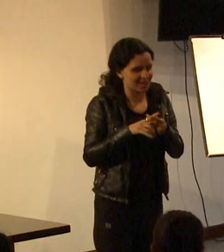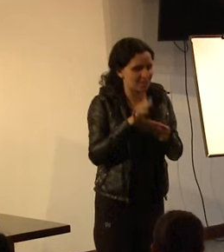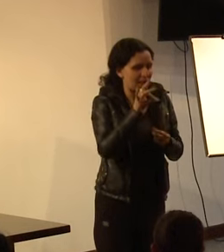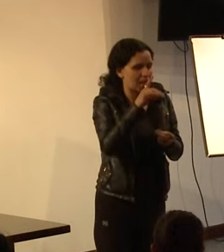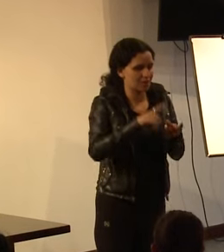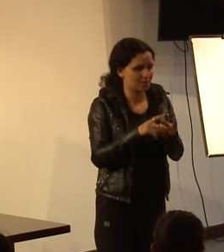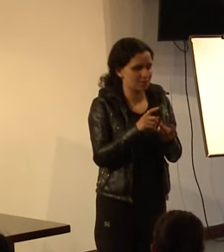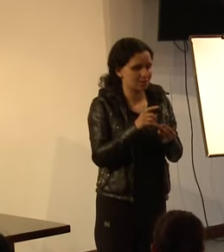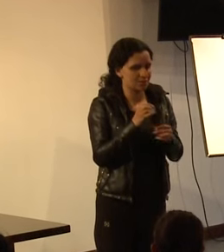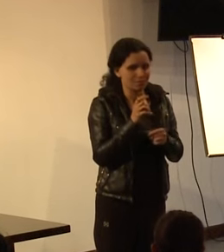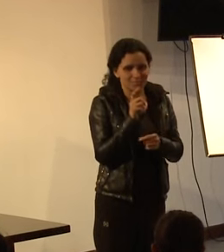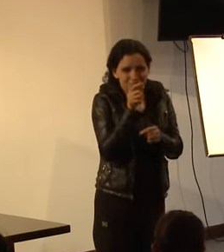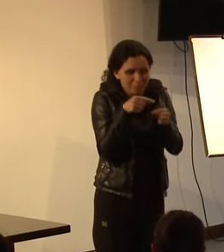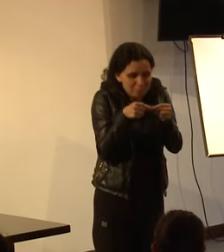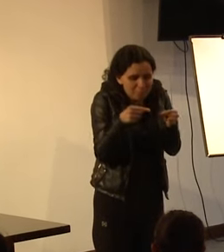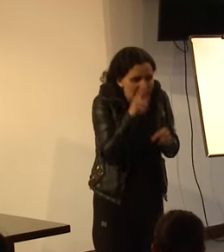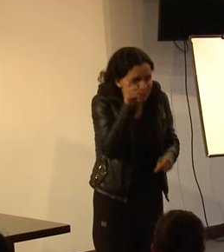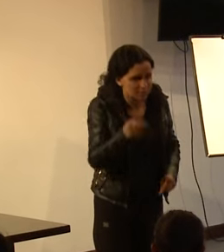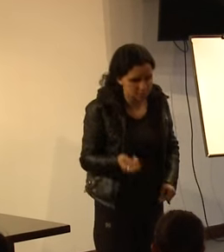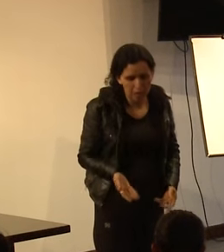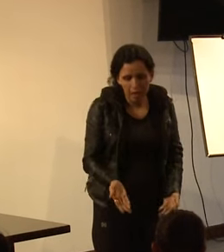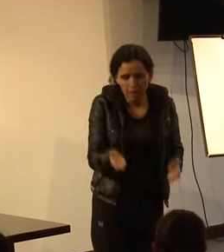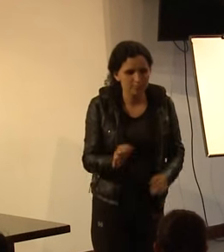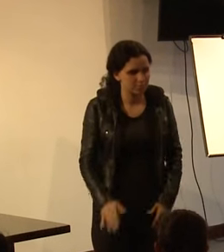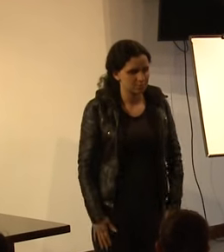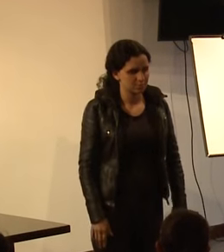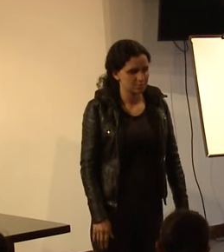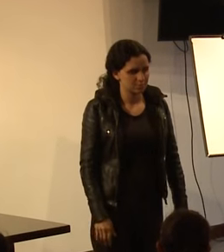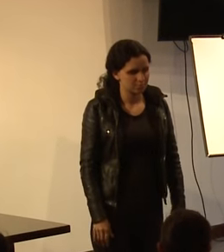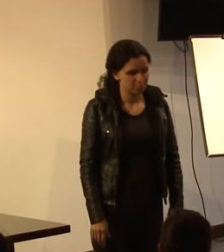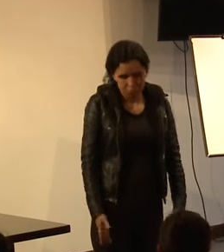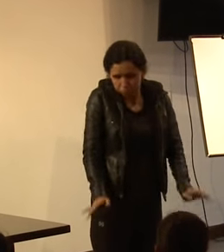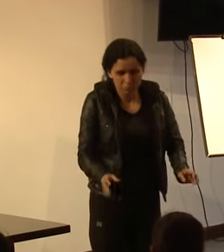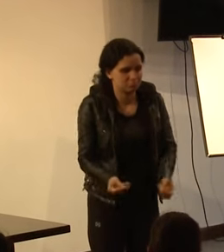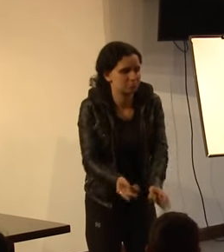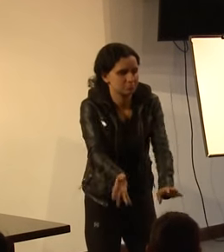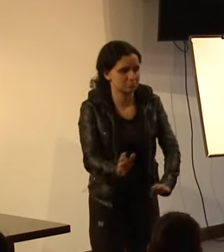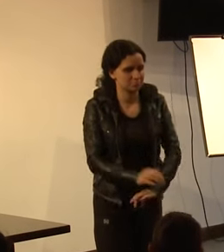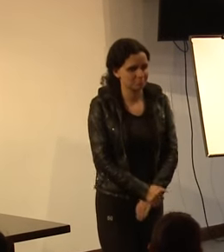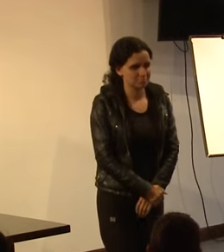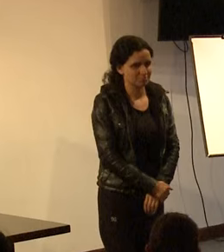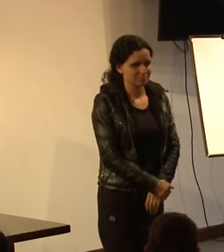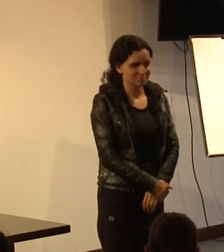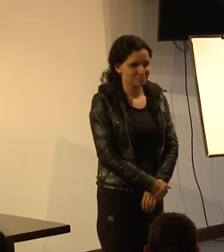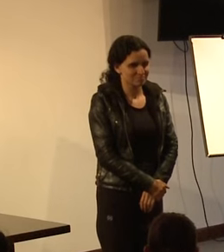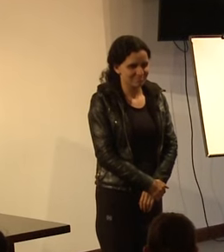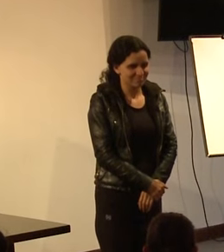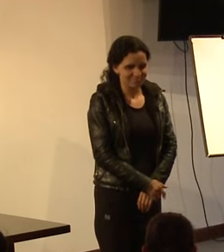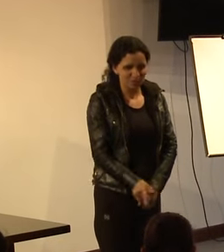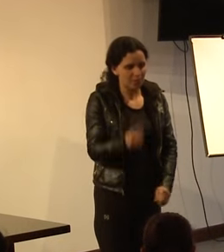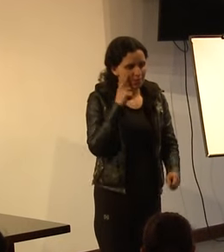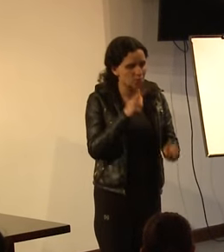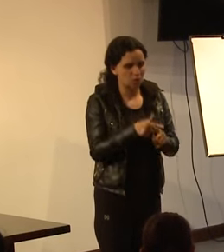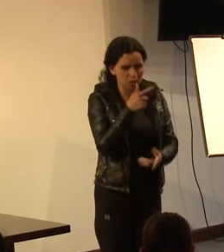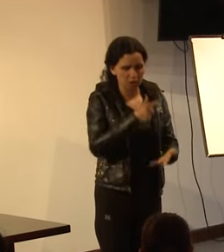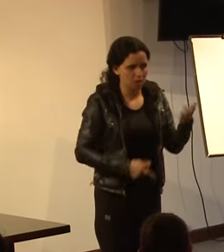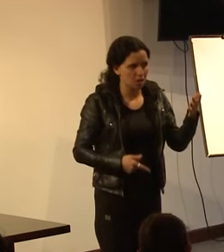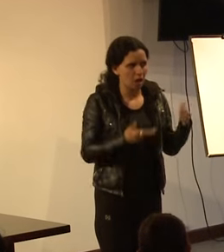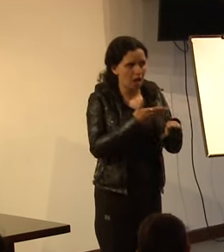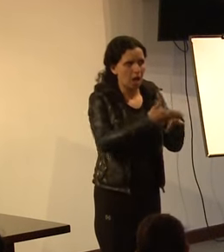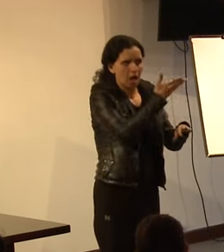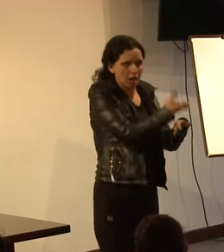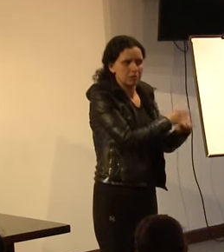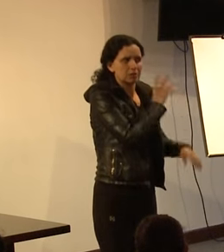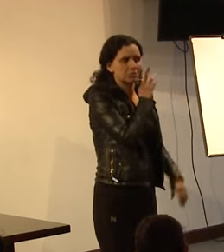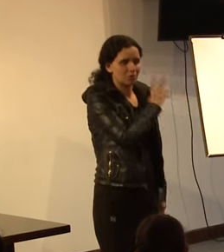palitos. Y dígale si tiene que hacer algo, el tipo va a armar alguna vaina. ¿Y qué va a intentar armar? Algo que ha visto. ¿Y cómo hace para armarlo?